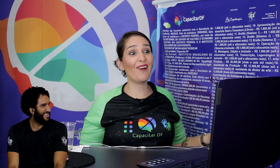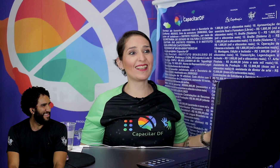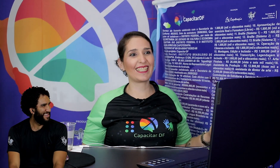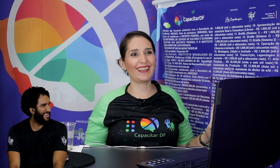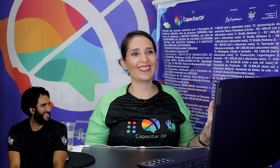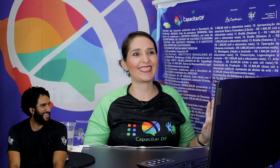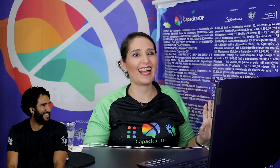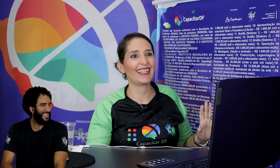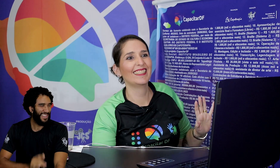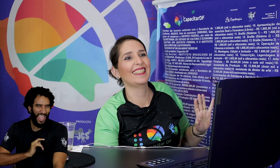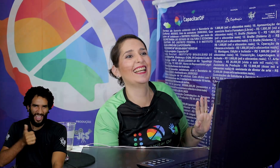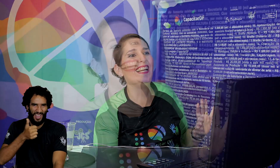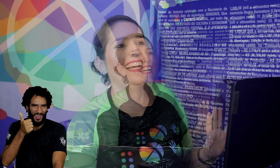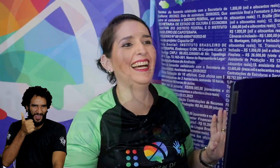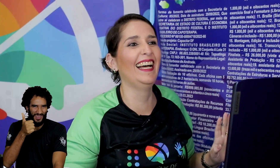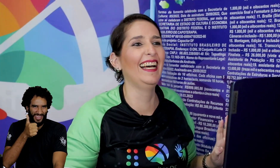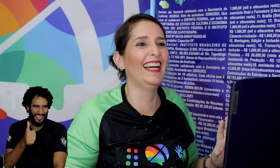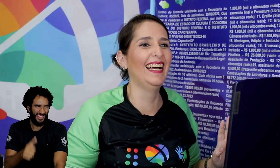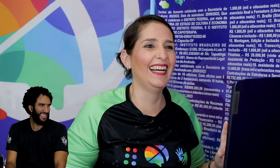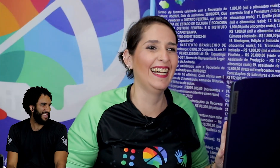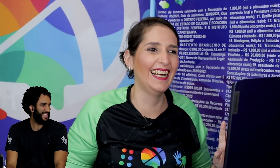Tem 11 levantados.